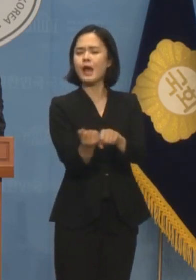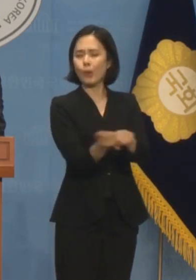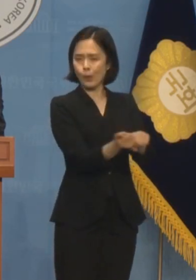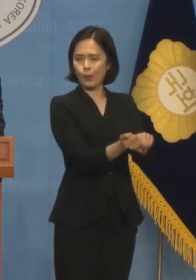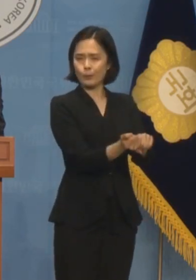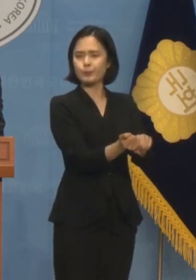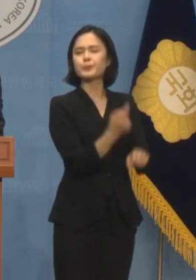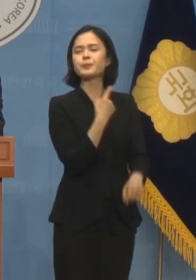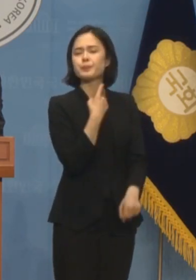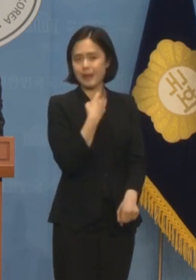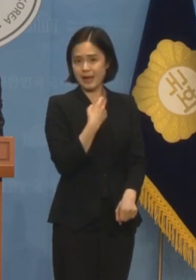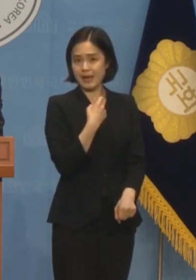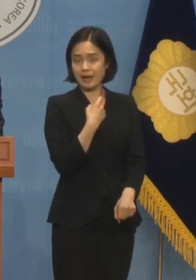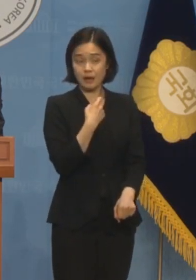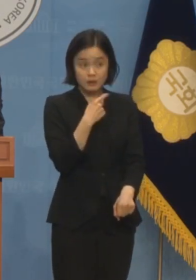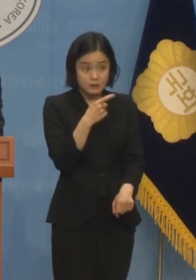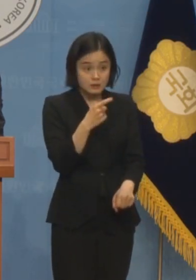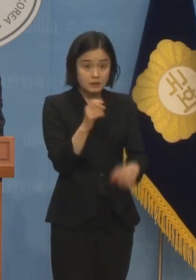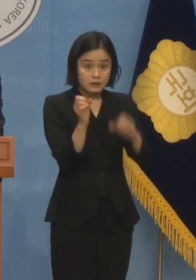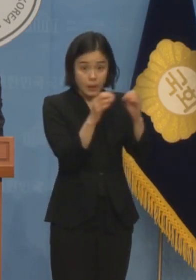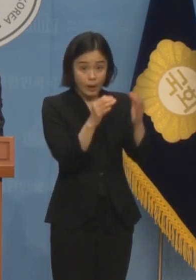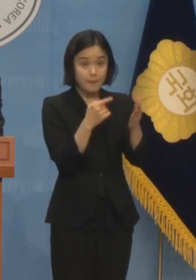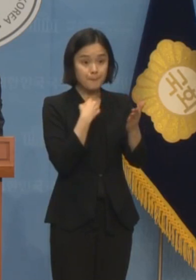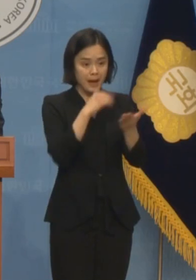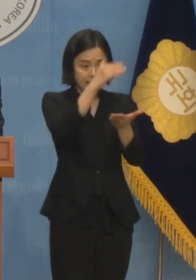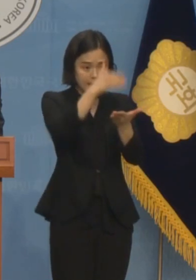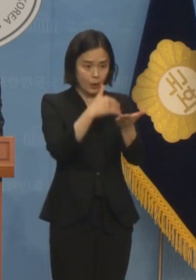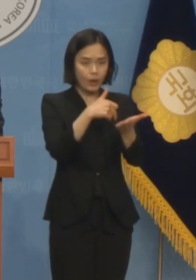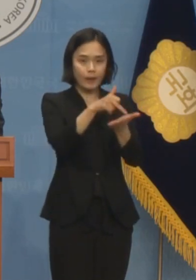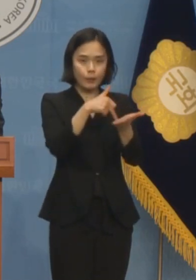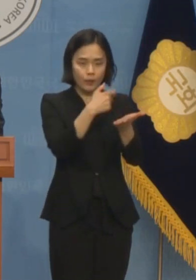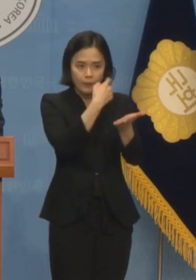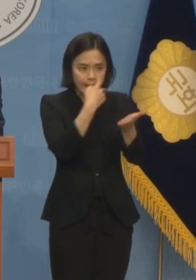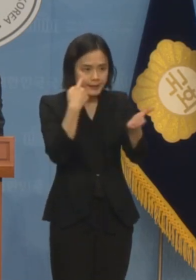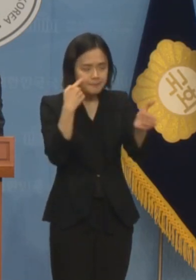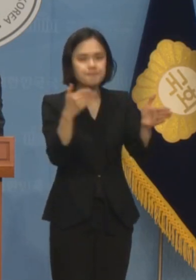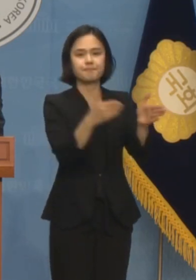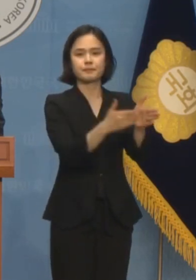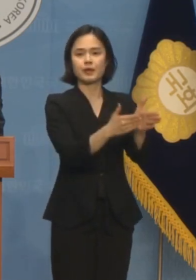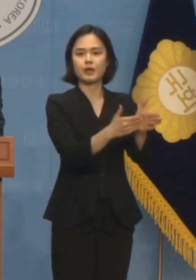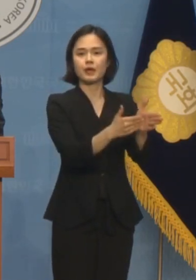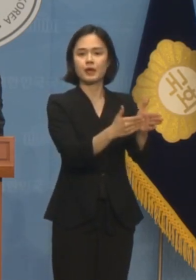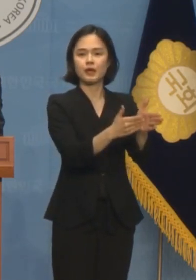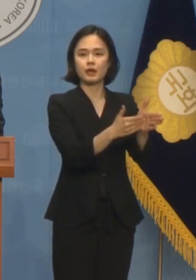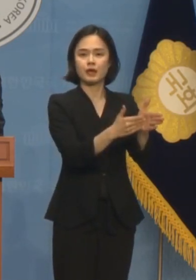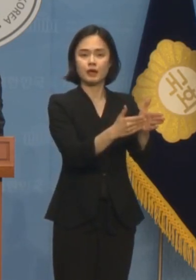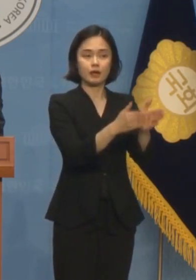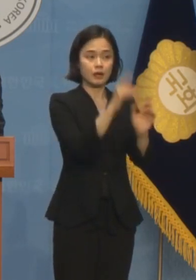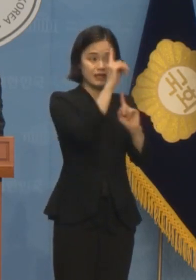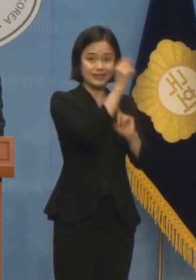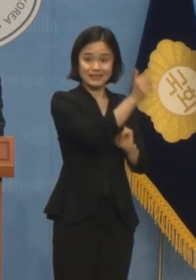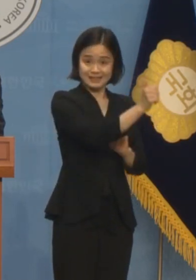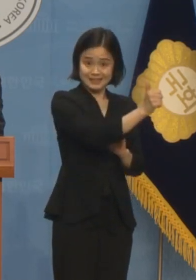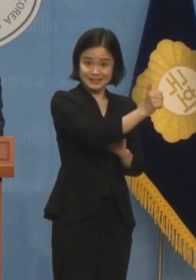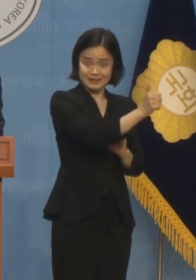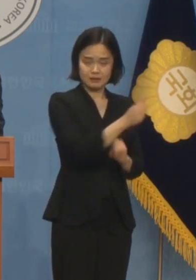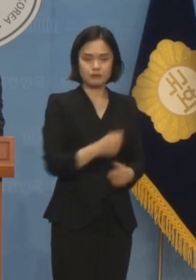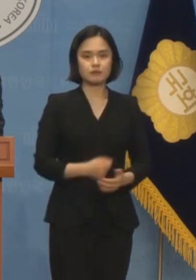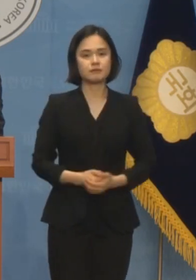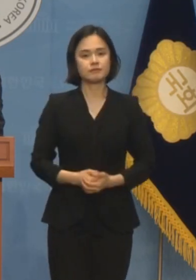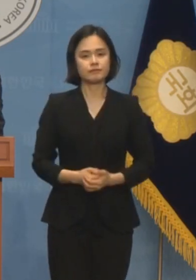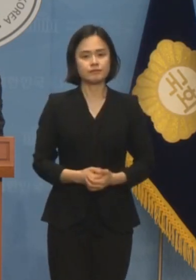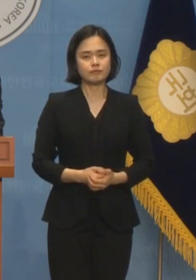단체방이 공개됐습니다. 골프 모임을 제안한 A씨는 해병대 1사단장이 있는